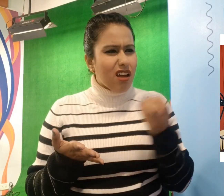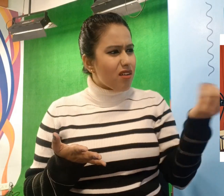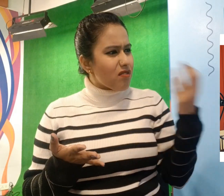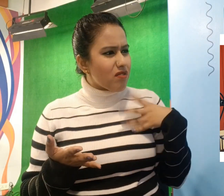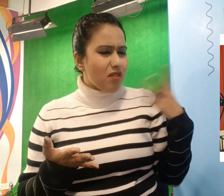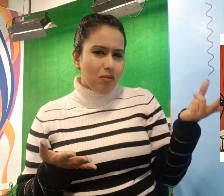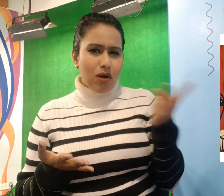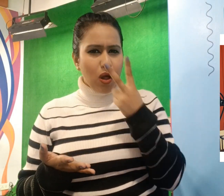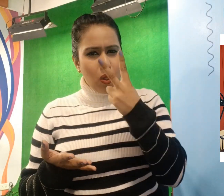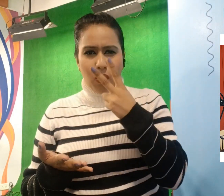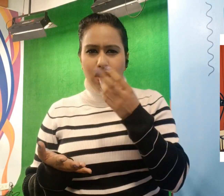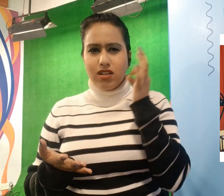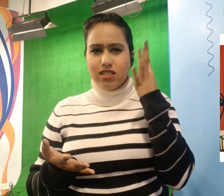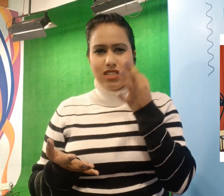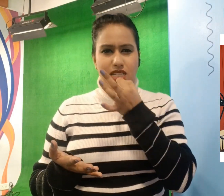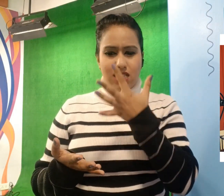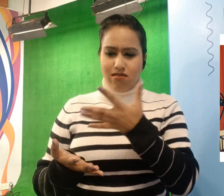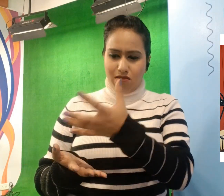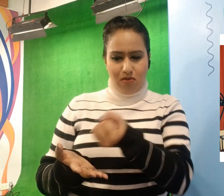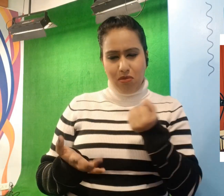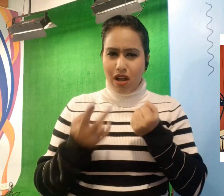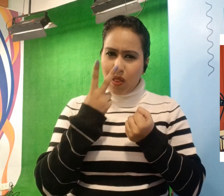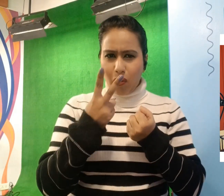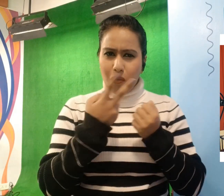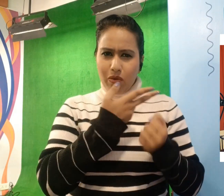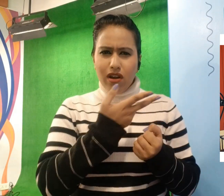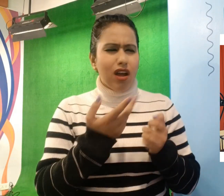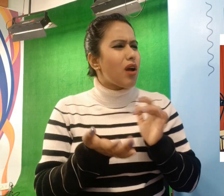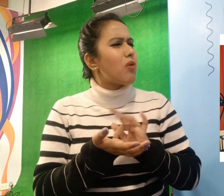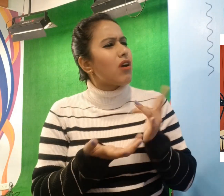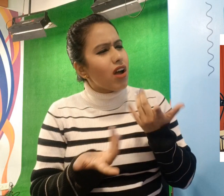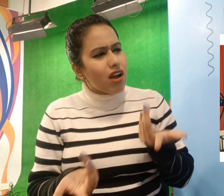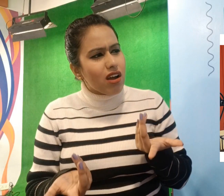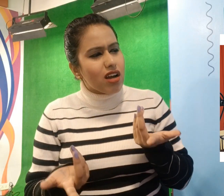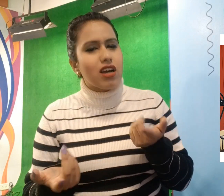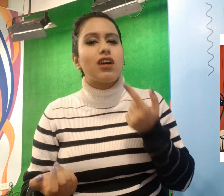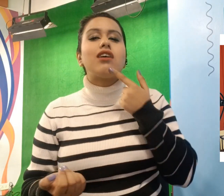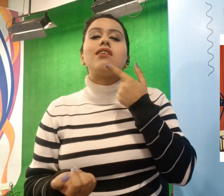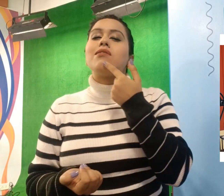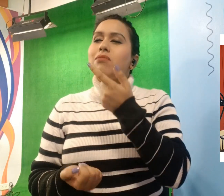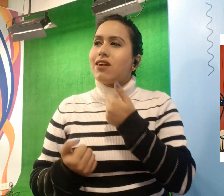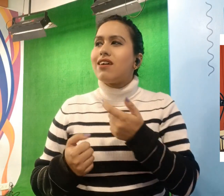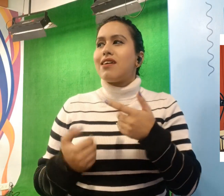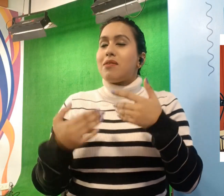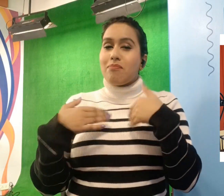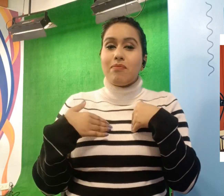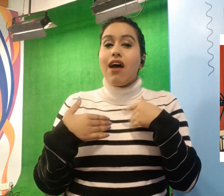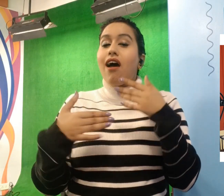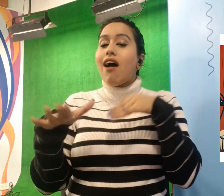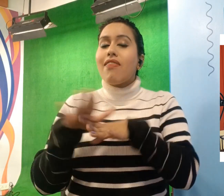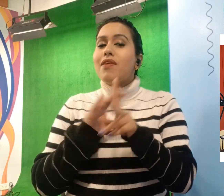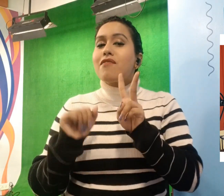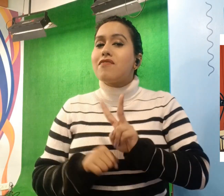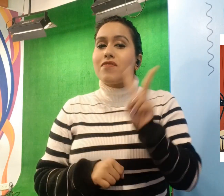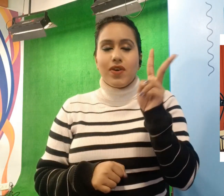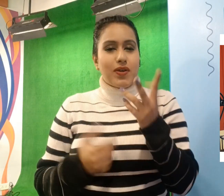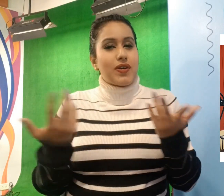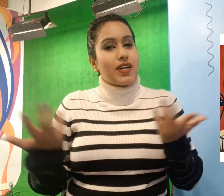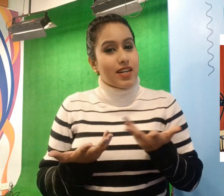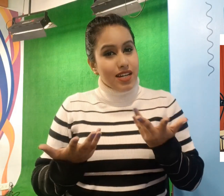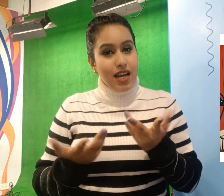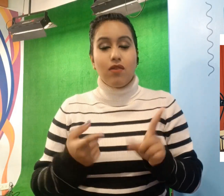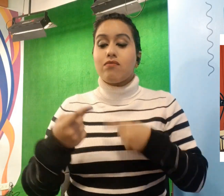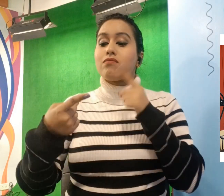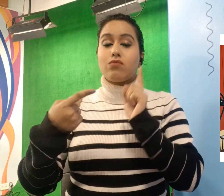थे। तो उसने व्यापारी से कहा कि आप क्या कह रहे हो, तो पूरे हीरे, आपने कौन से 2 हीरे रख लिए? उस व्यापारी ने कहा, मैंने सबसे अनमोल 2